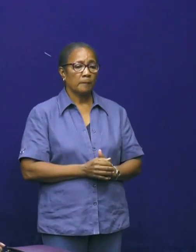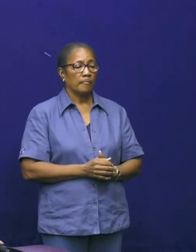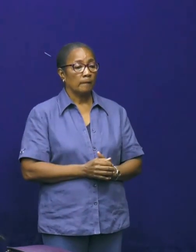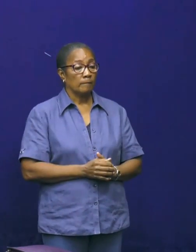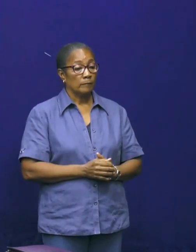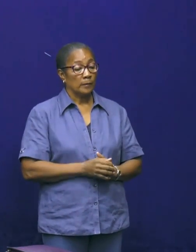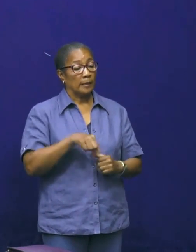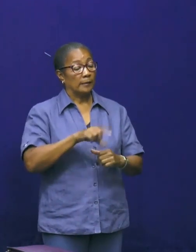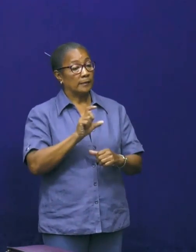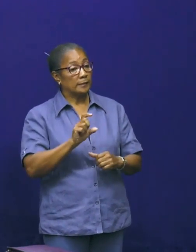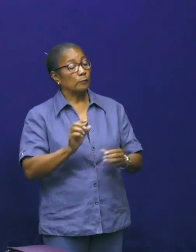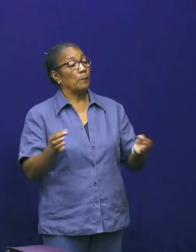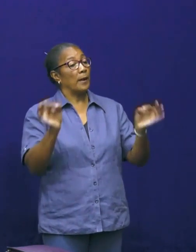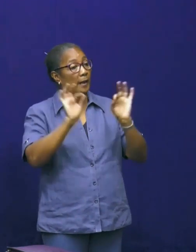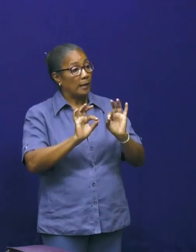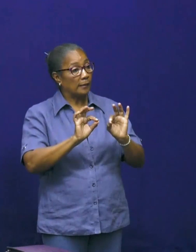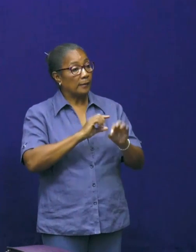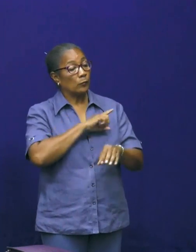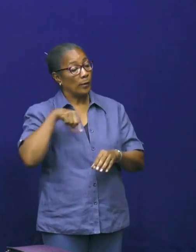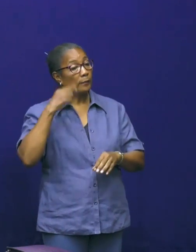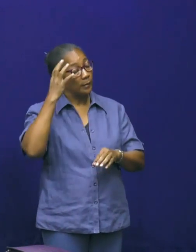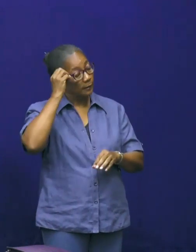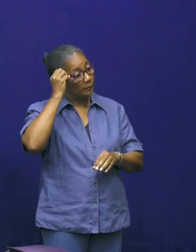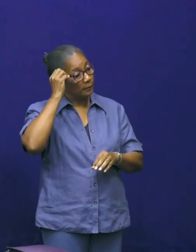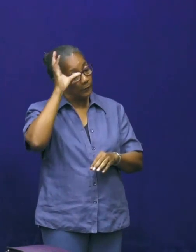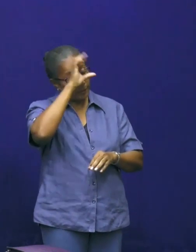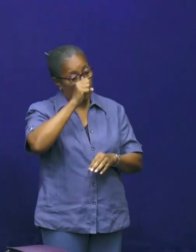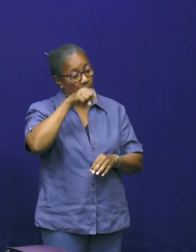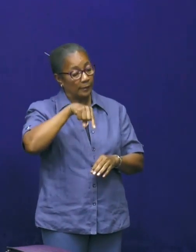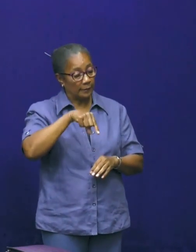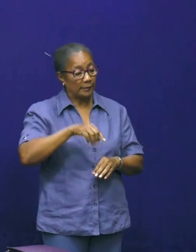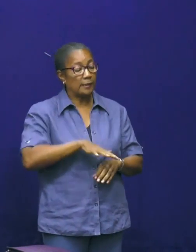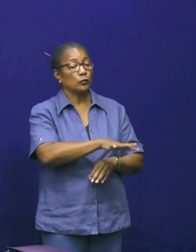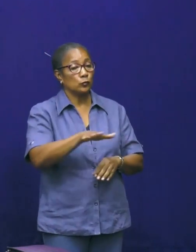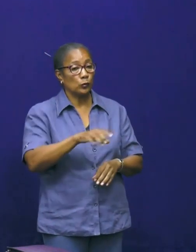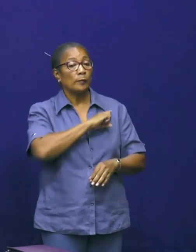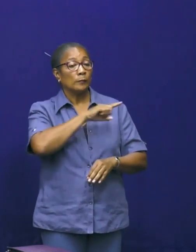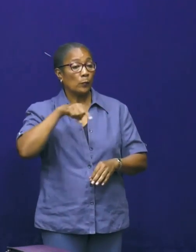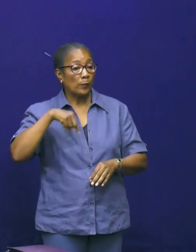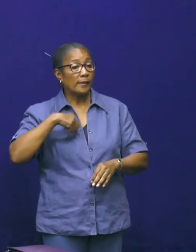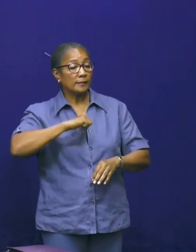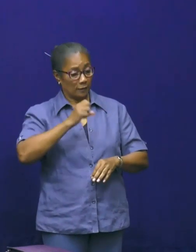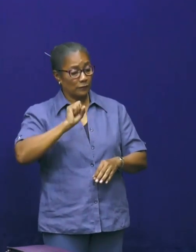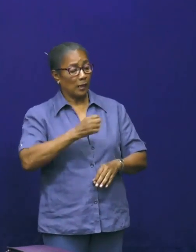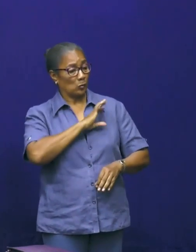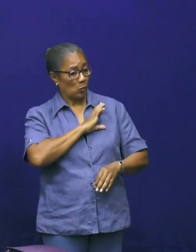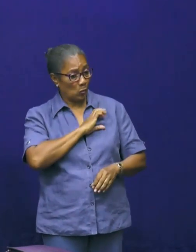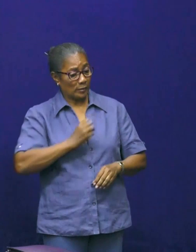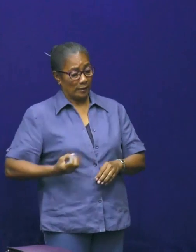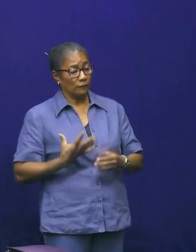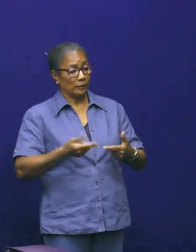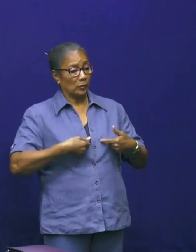In die zin is het belangrijk dat we begrijpen dat in zo'n situatie wij zelf niet geïnfecteerd worden. Elk